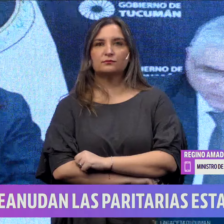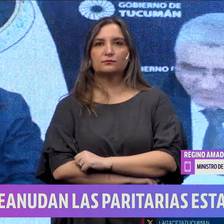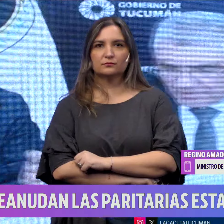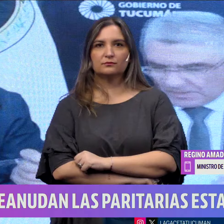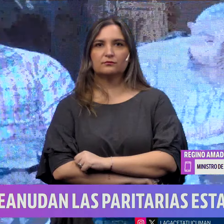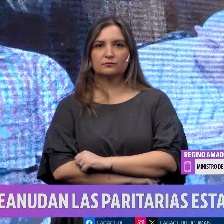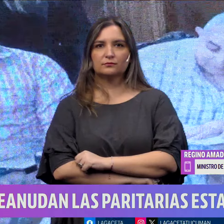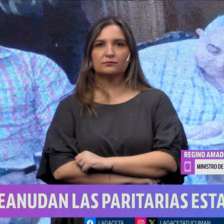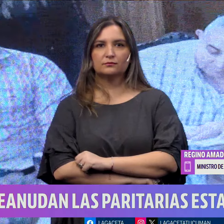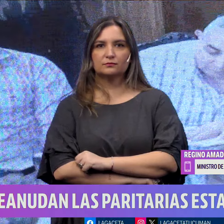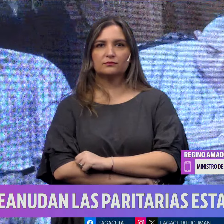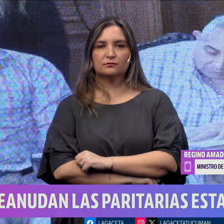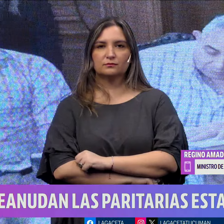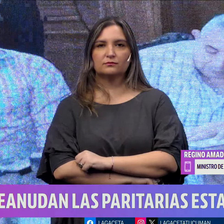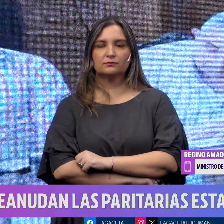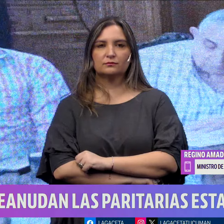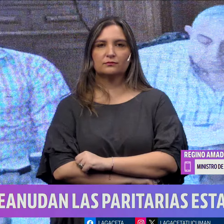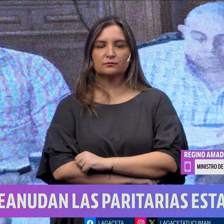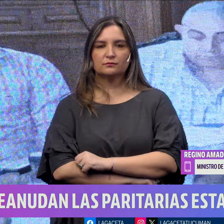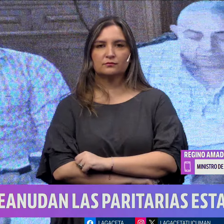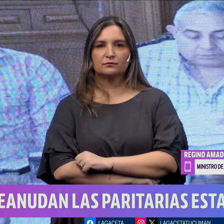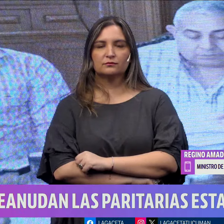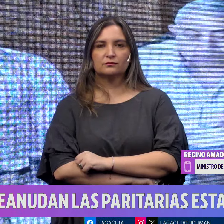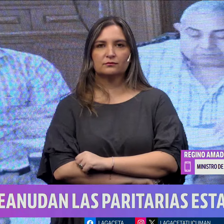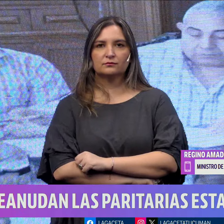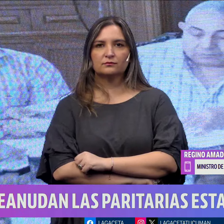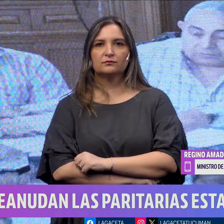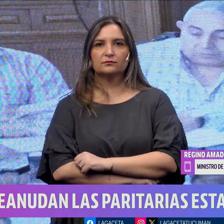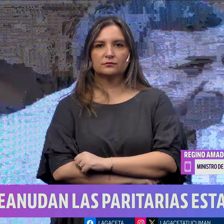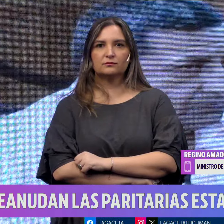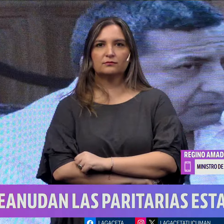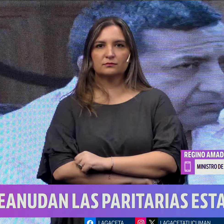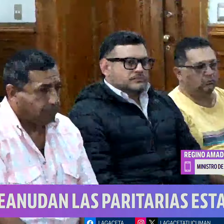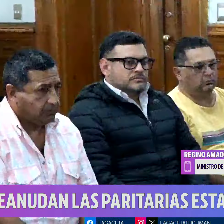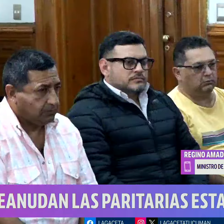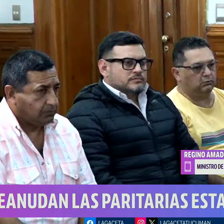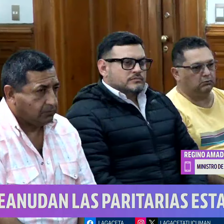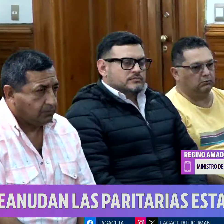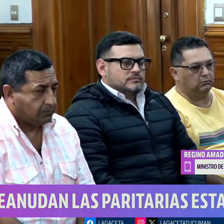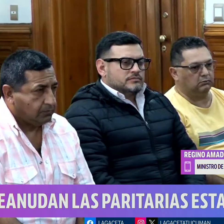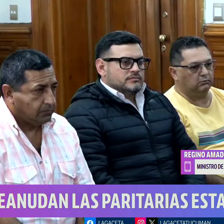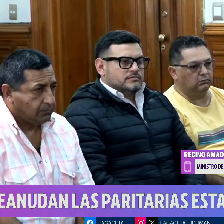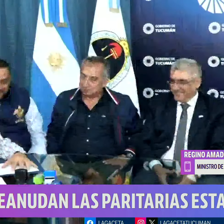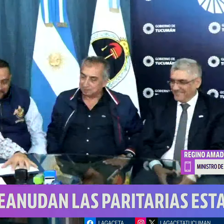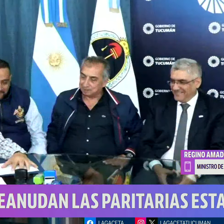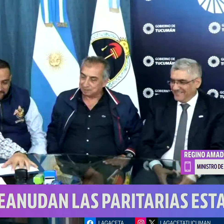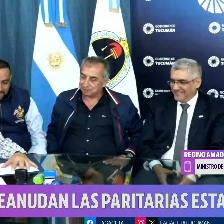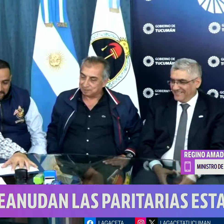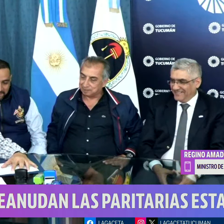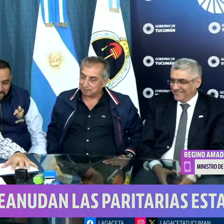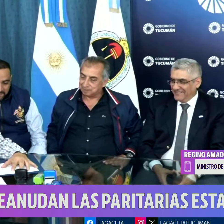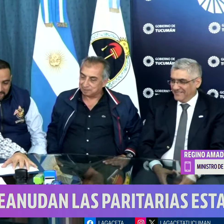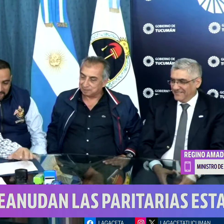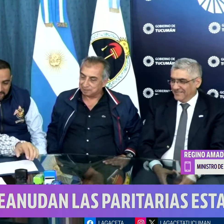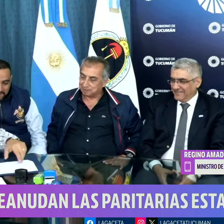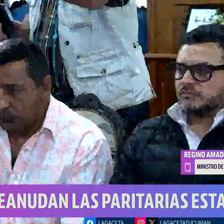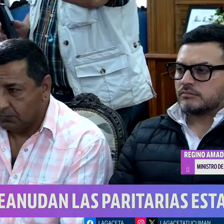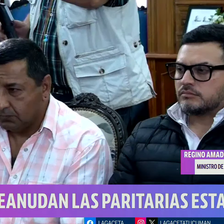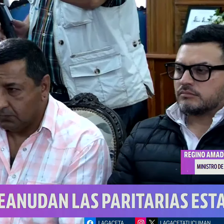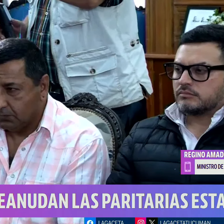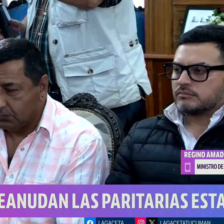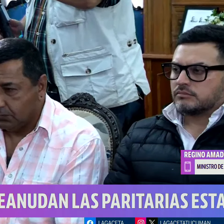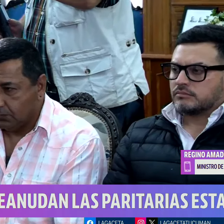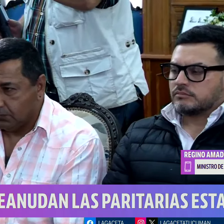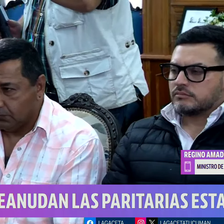provincial a todos los agentes de la administración pública. Eso es un estudio que hizo Economía sobre los